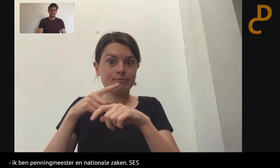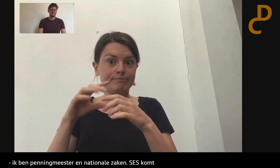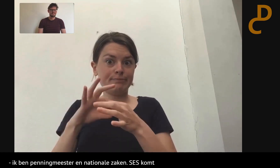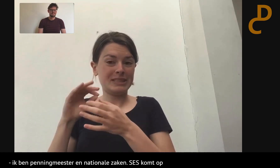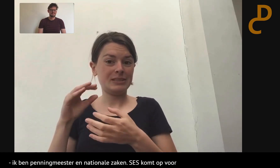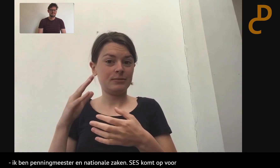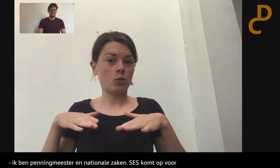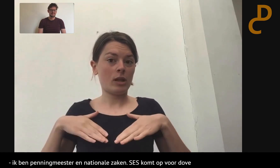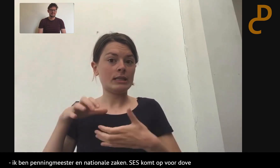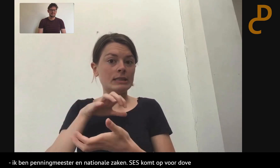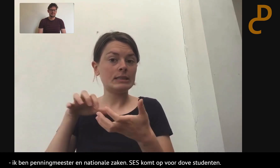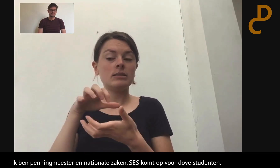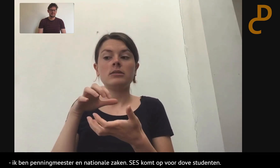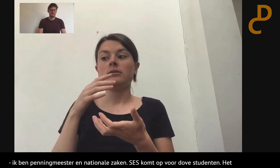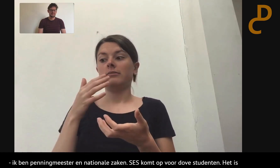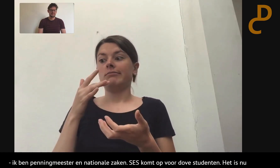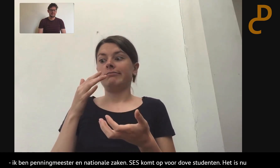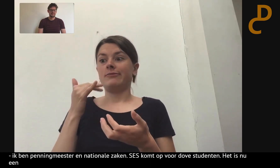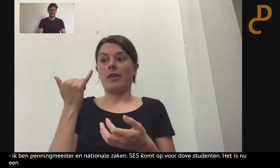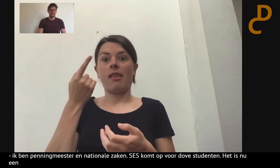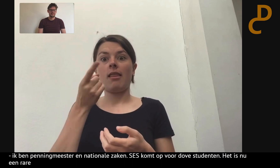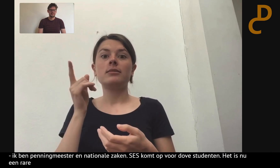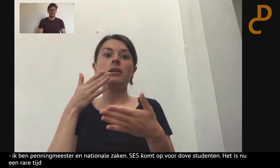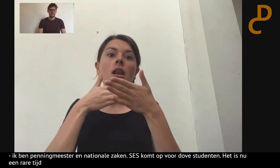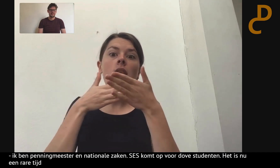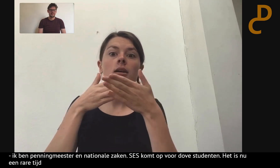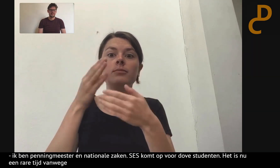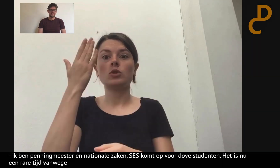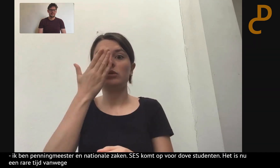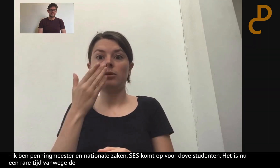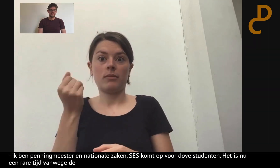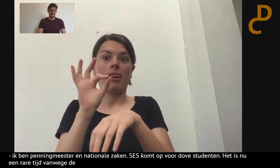En ja, het is nu een rare tijd vanwege de coronacrisis. Dus